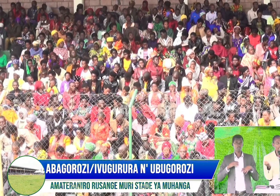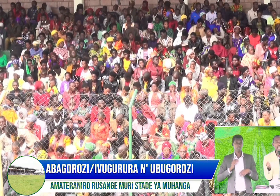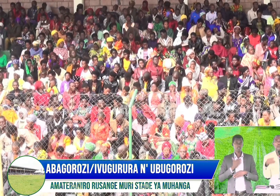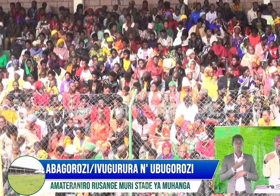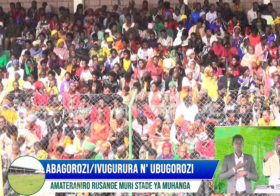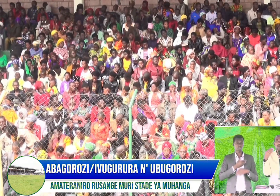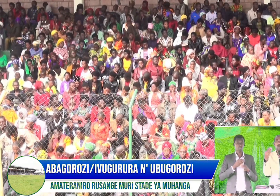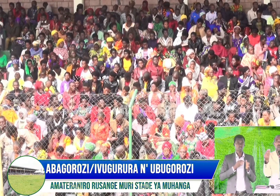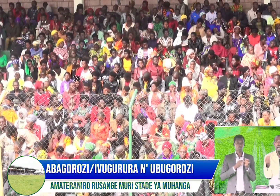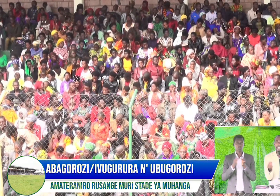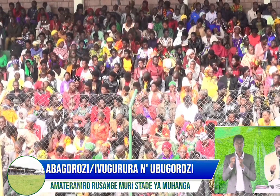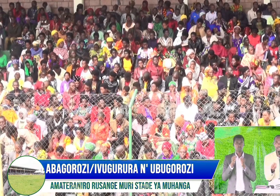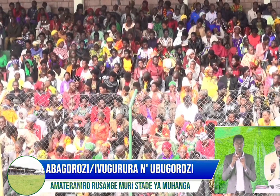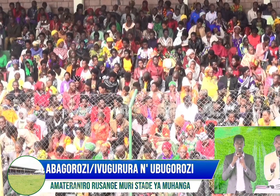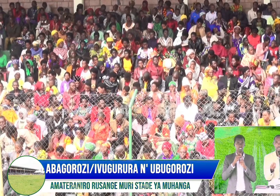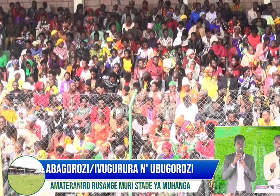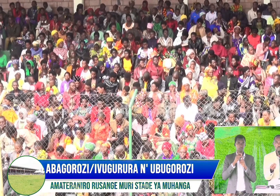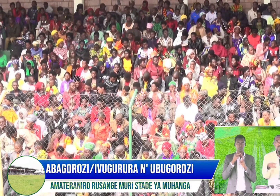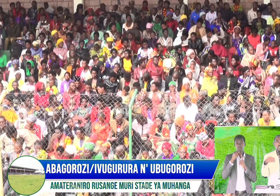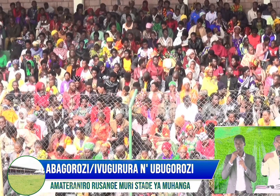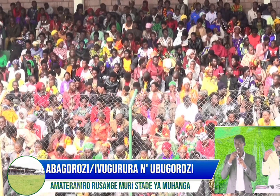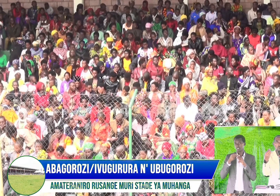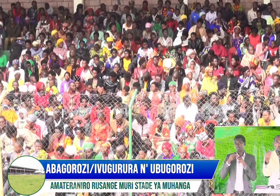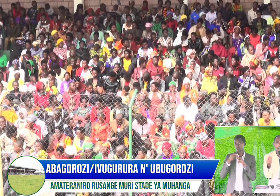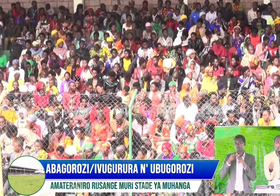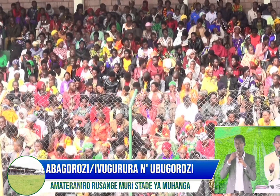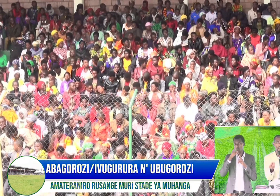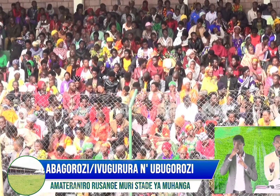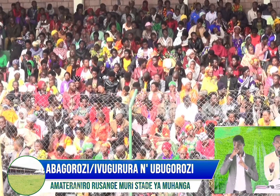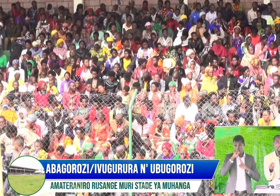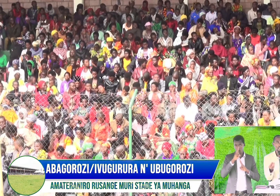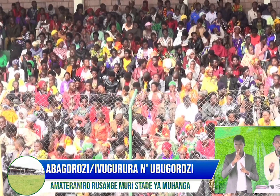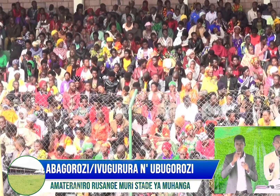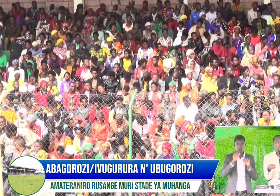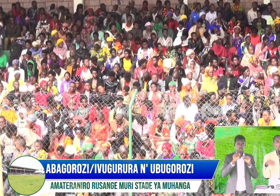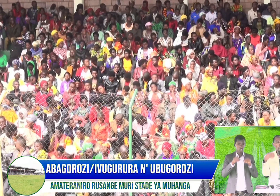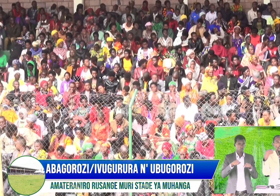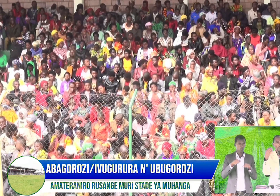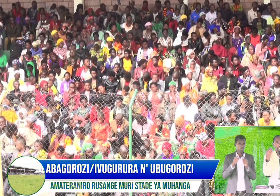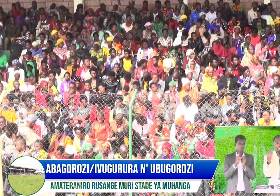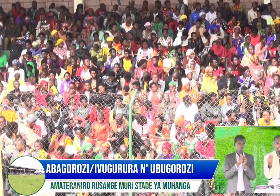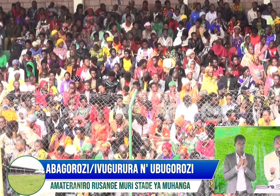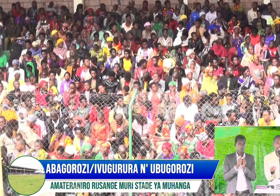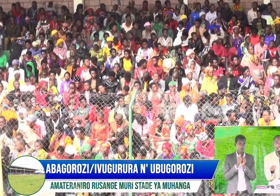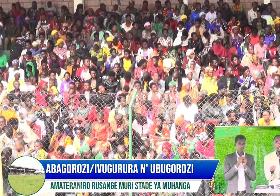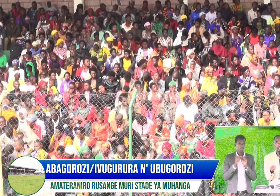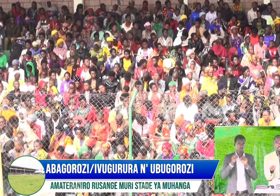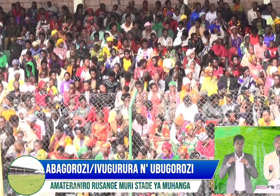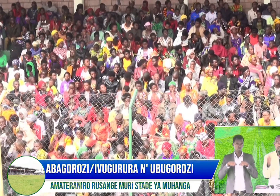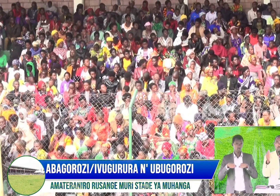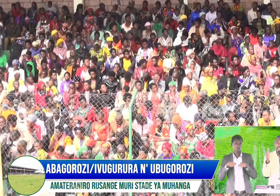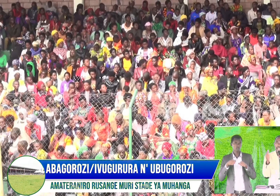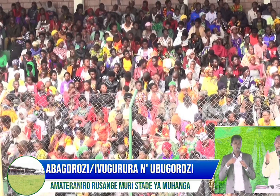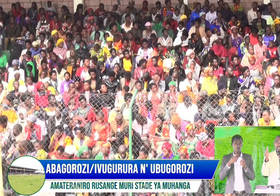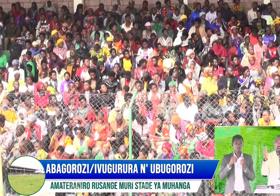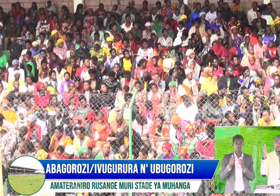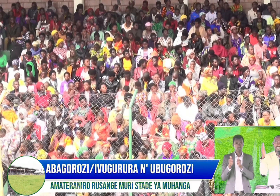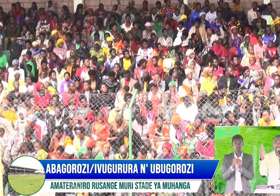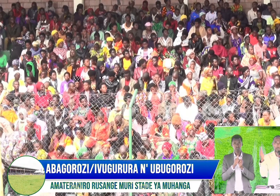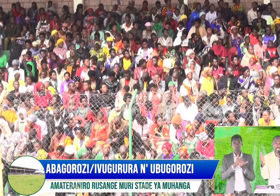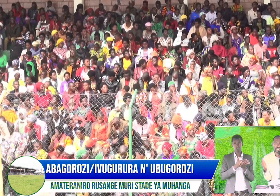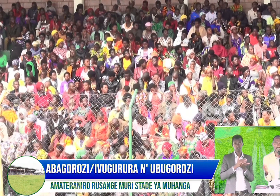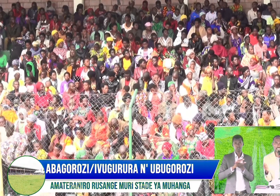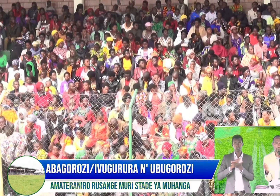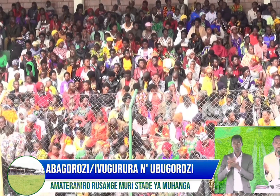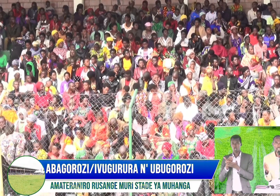kubaha cyangwa se kubahana gushobora kubana gushobora gushyikirana ku buryo umwe yaba